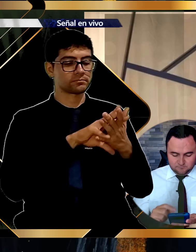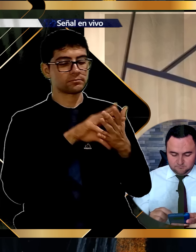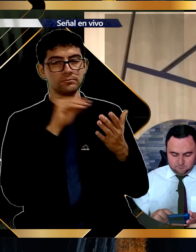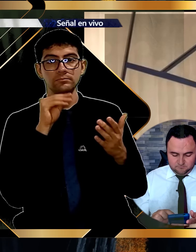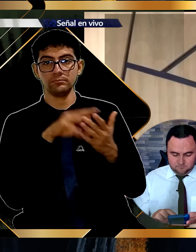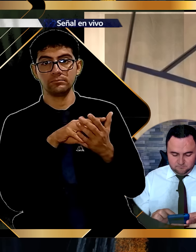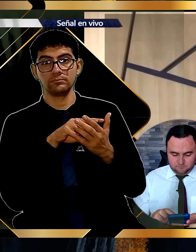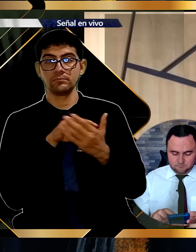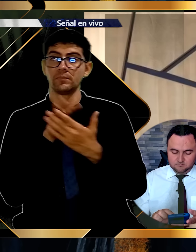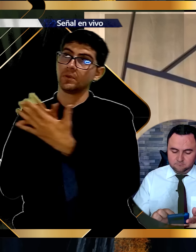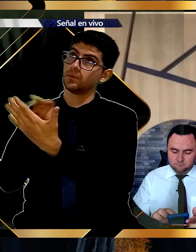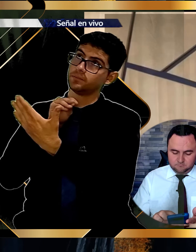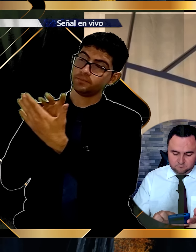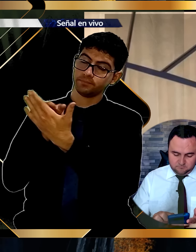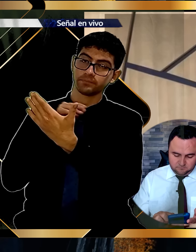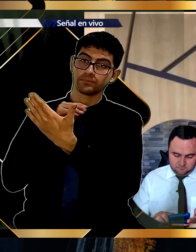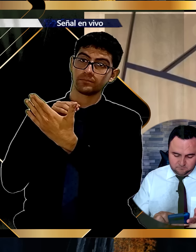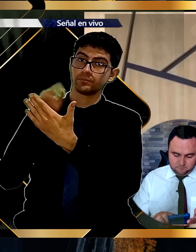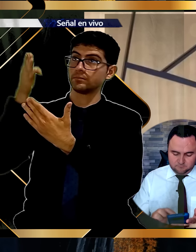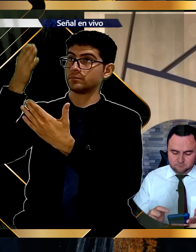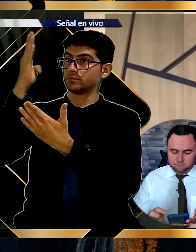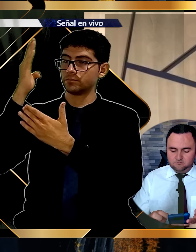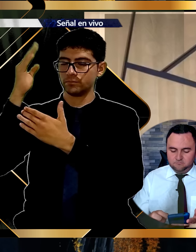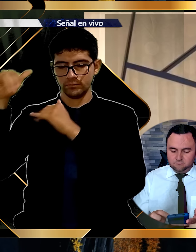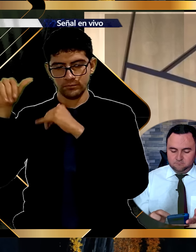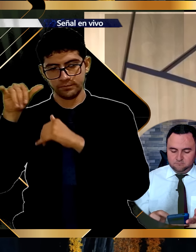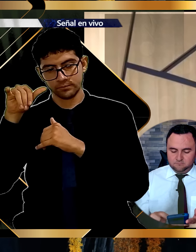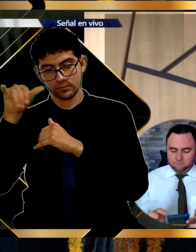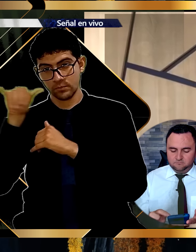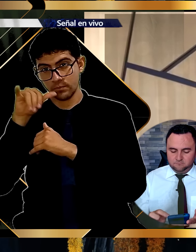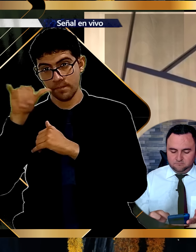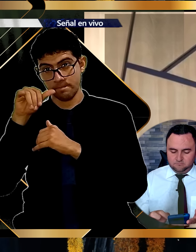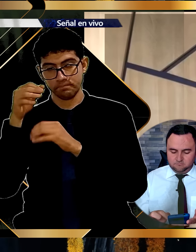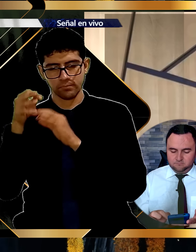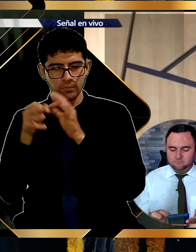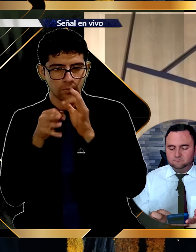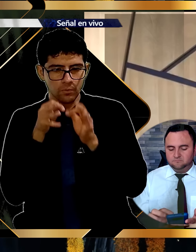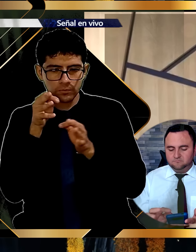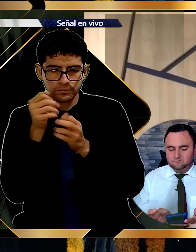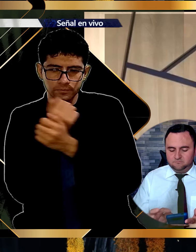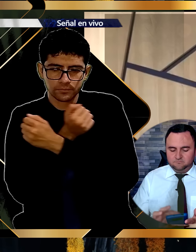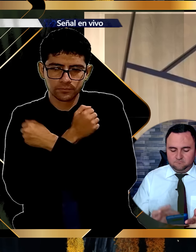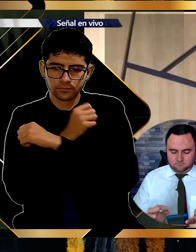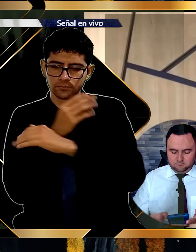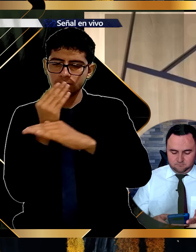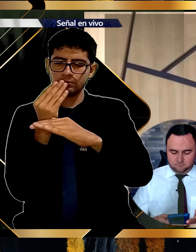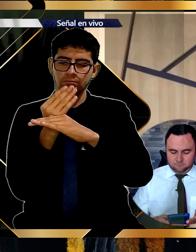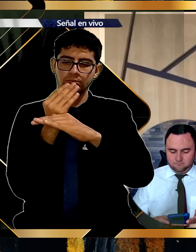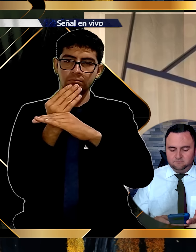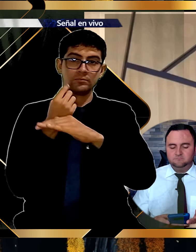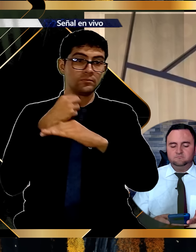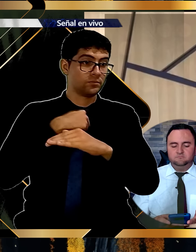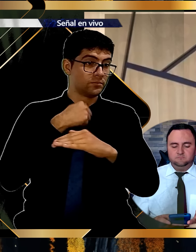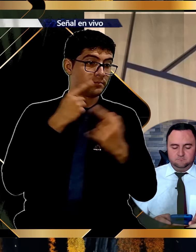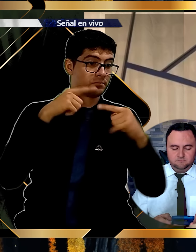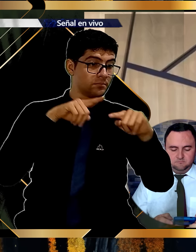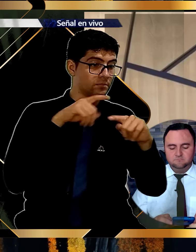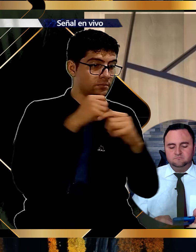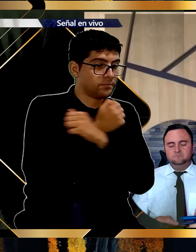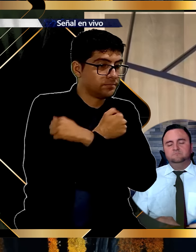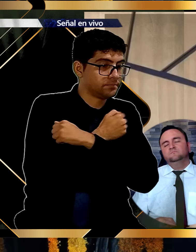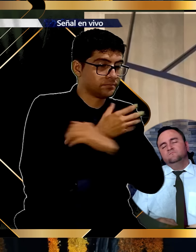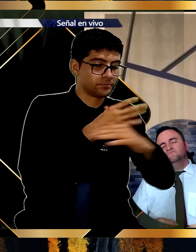mismo, y que la ame y me entregue por ella así como Cristo se entregó por la suya, es porque Él no está dispuesto a que le hagan daño a